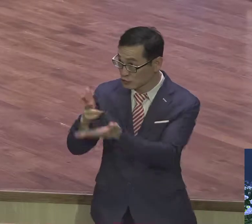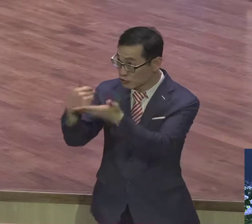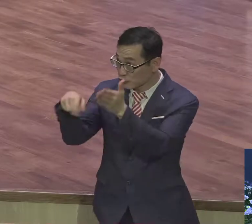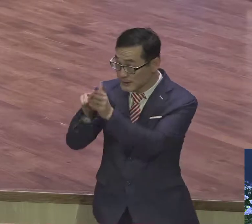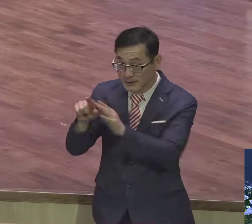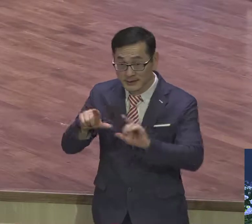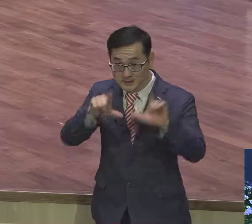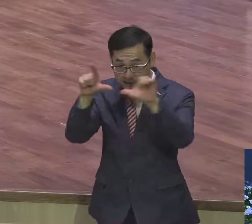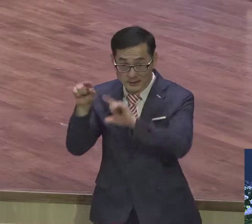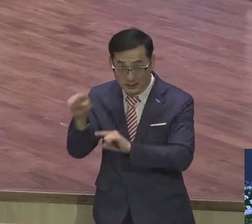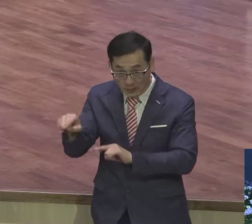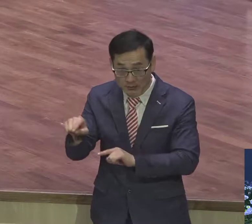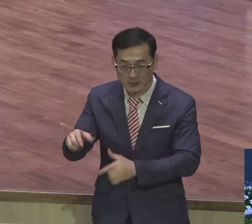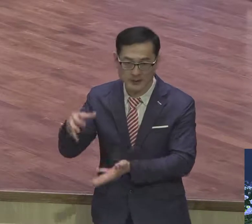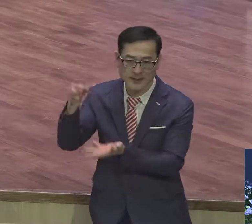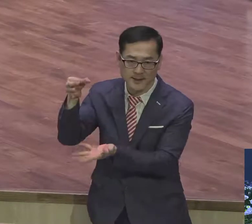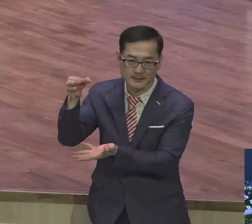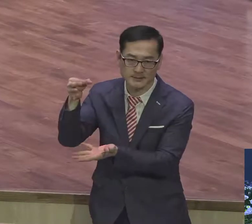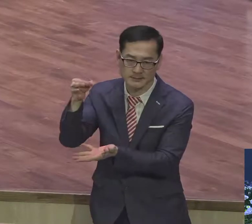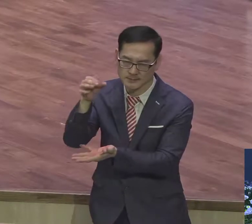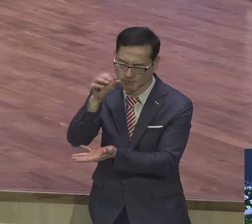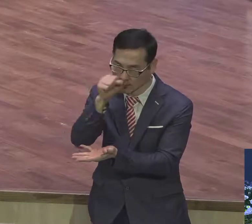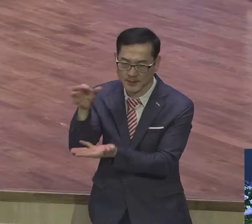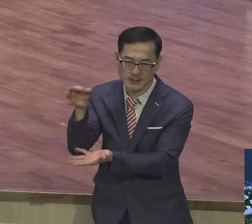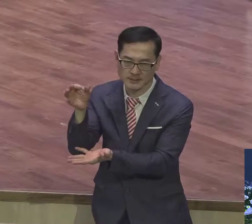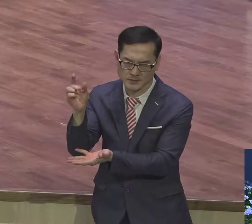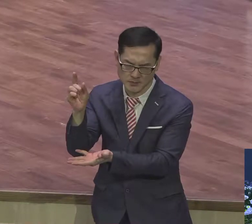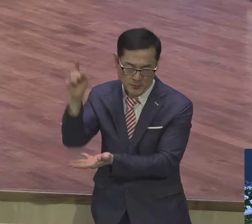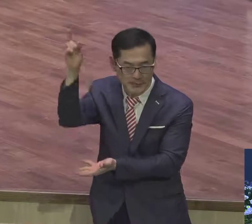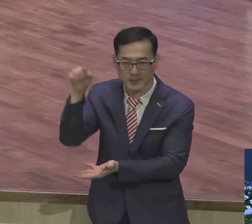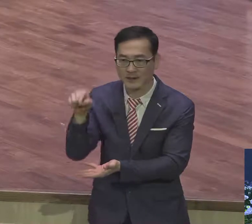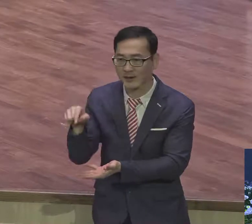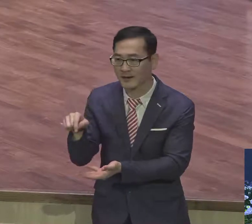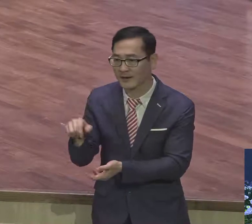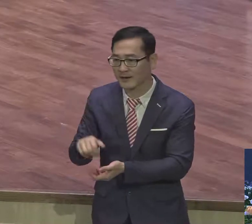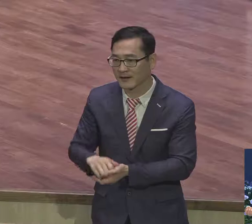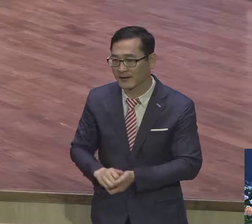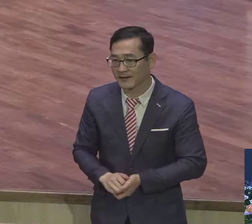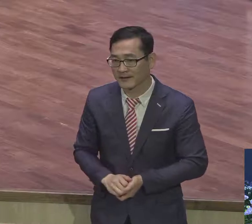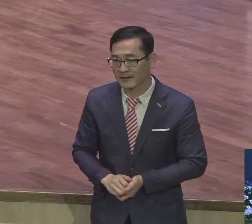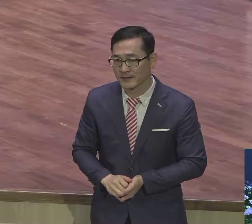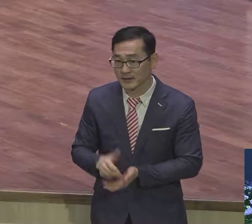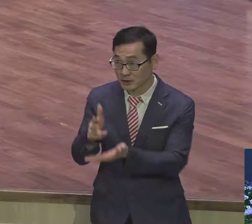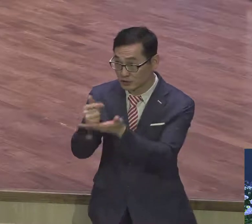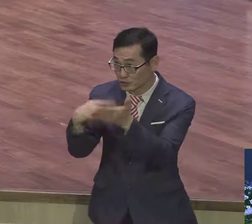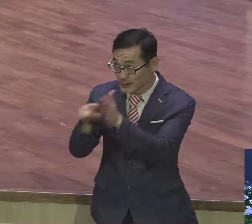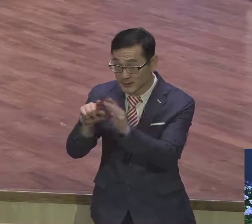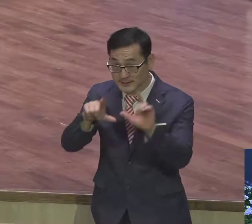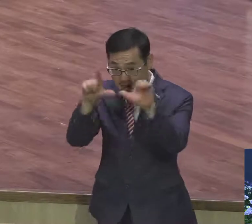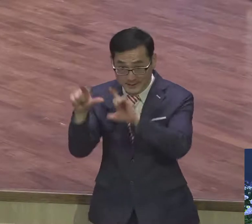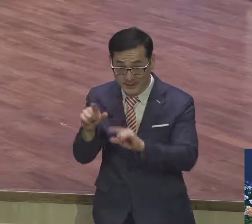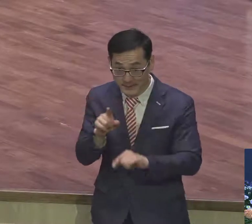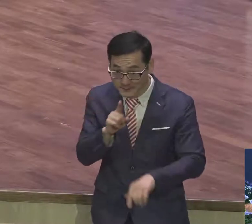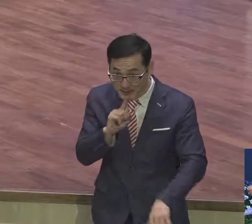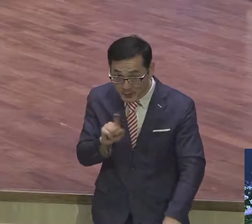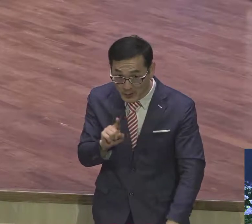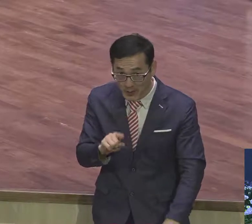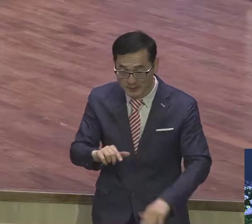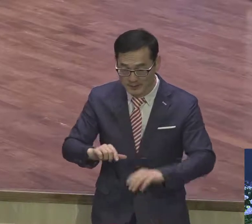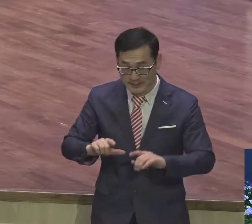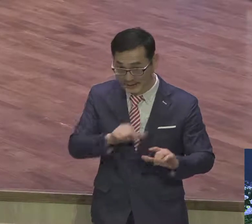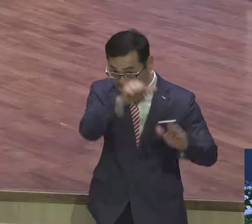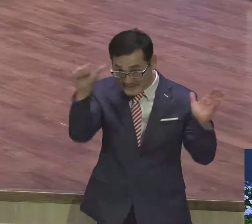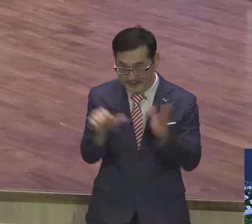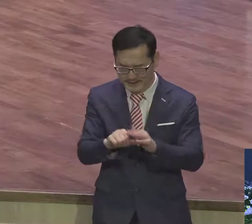가치 있는 삶이 없어요. 주를 위해 사요. 우리의 삶은 주를 위해 산다. 말은요. 모든 삶 전체가